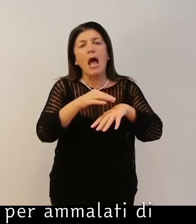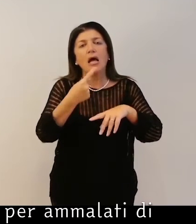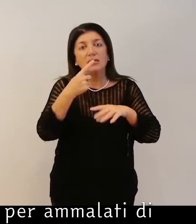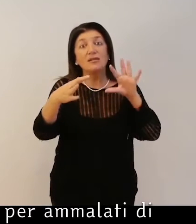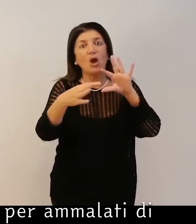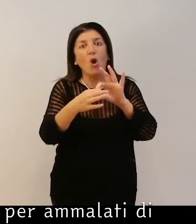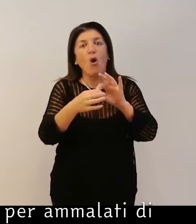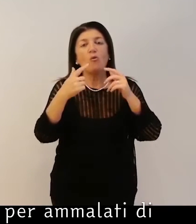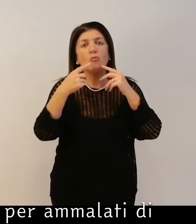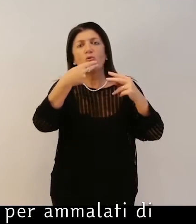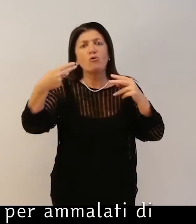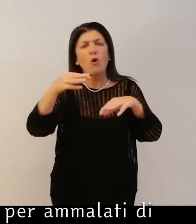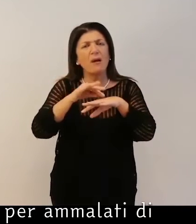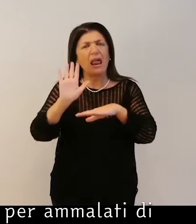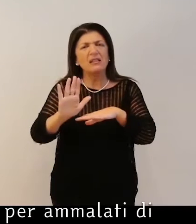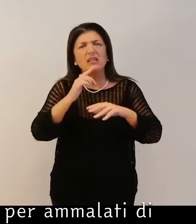nel 1127.